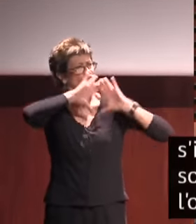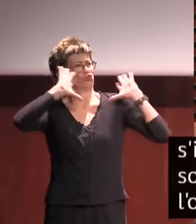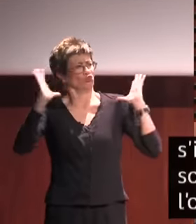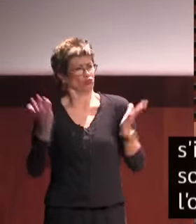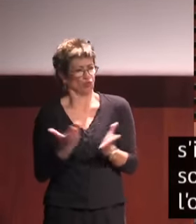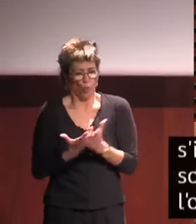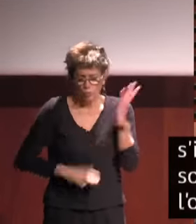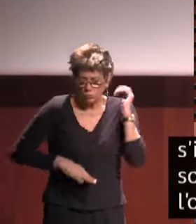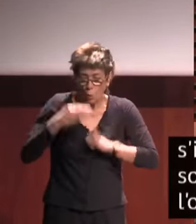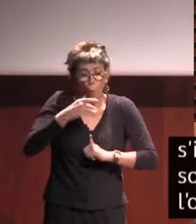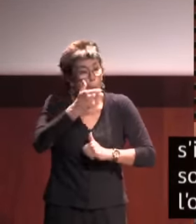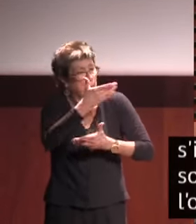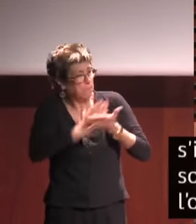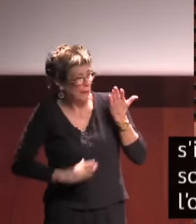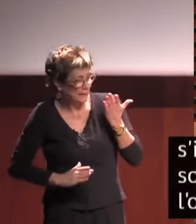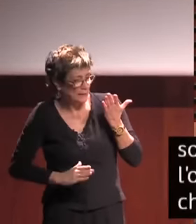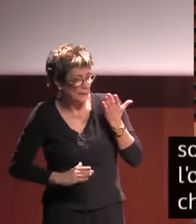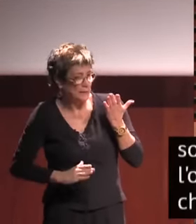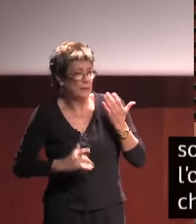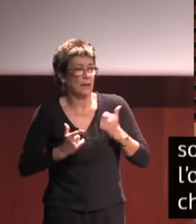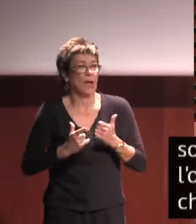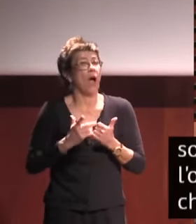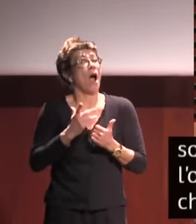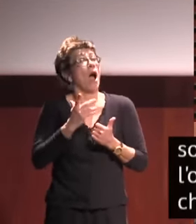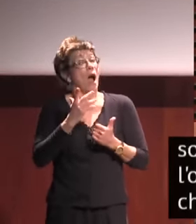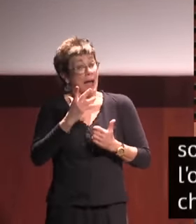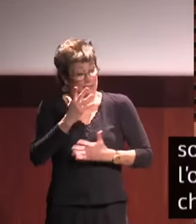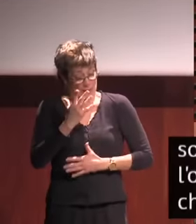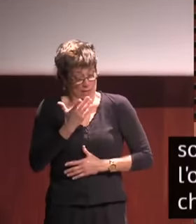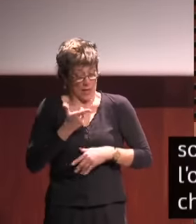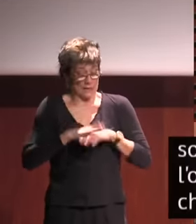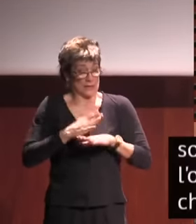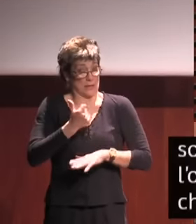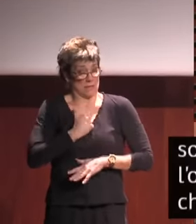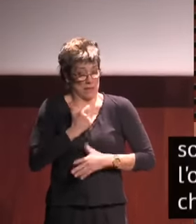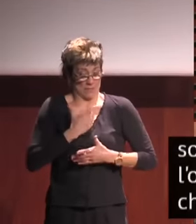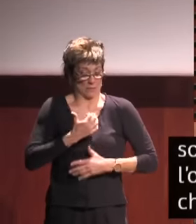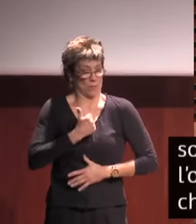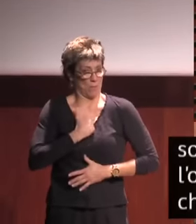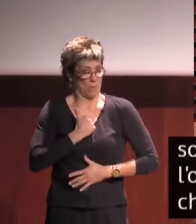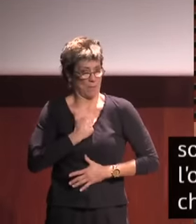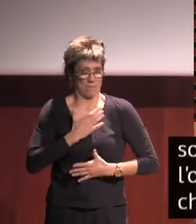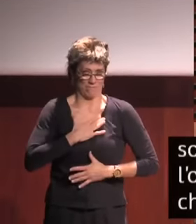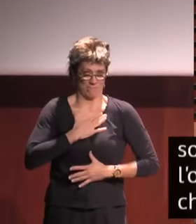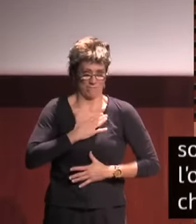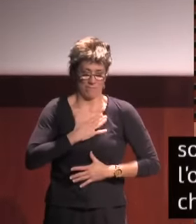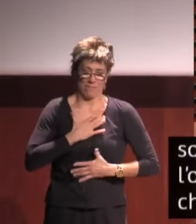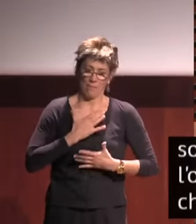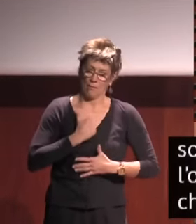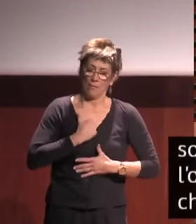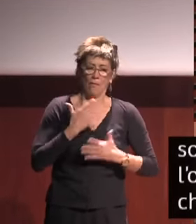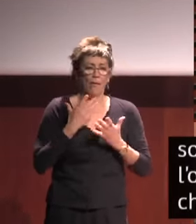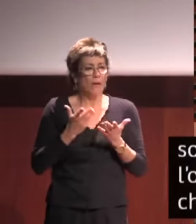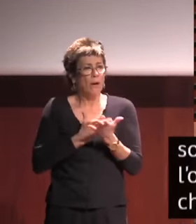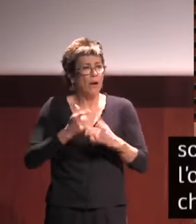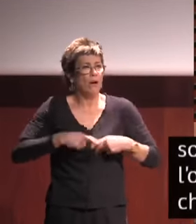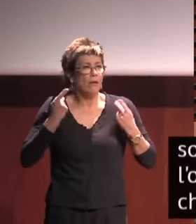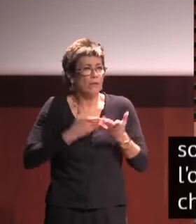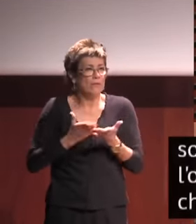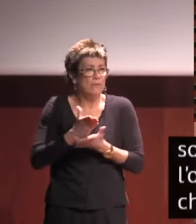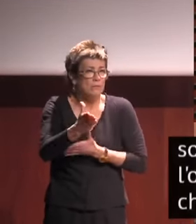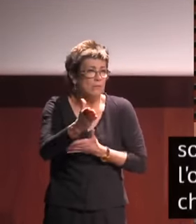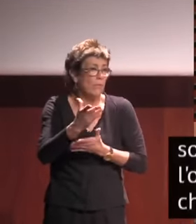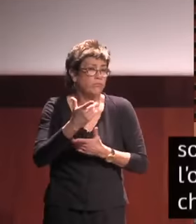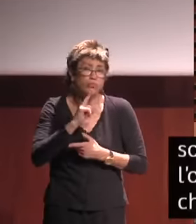l'histoire de vie de la personne, on commence alors à parler d'autobiographie. Des récits de vie des personnes sourdes